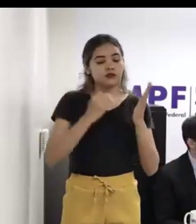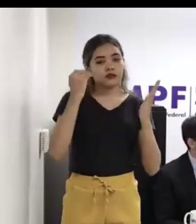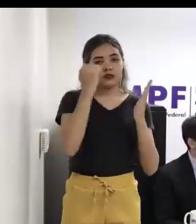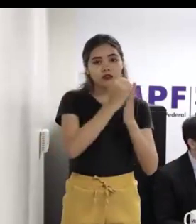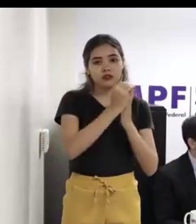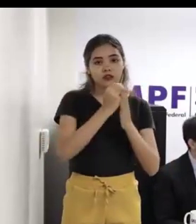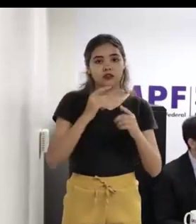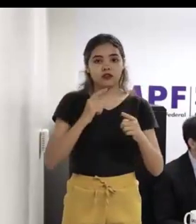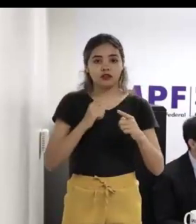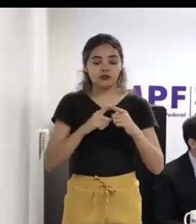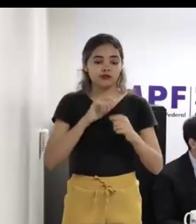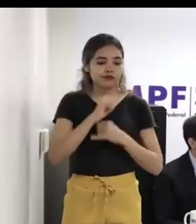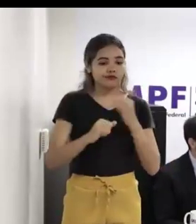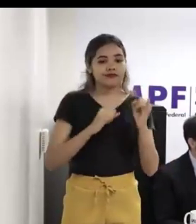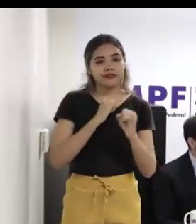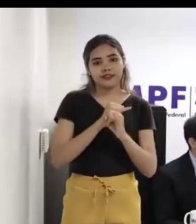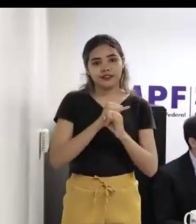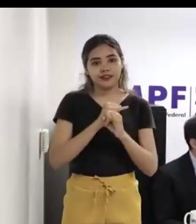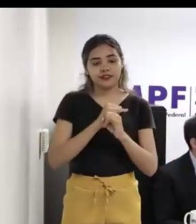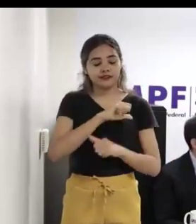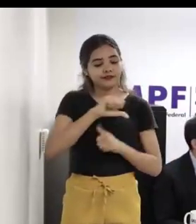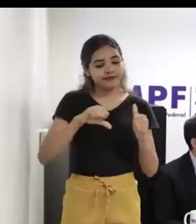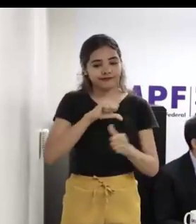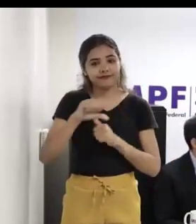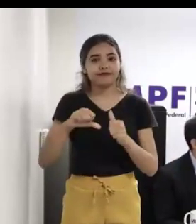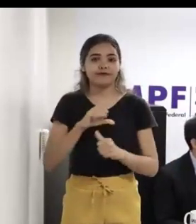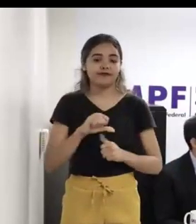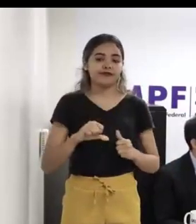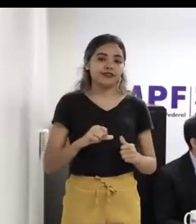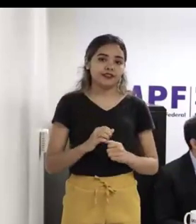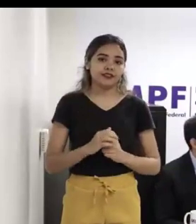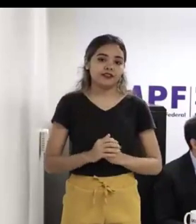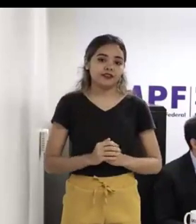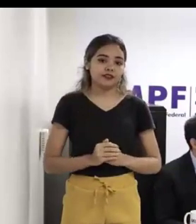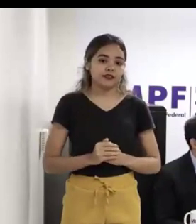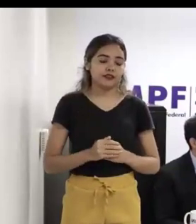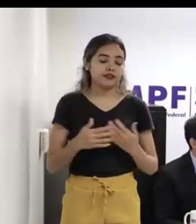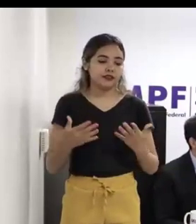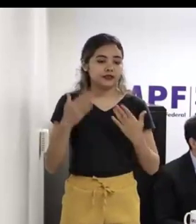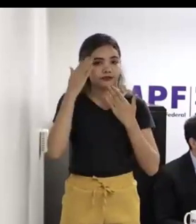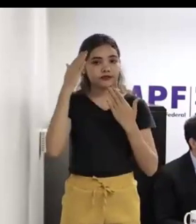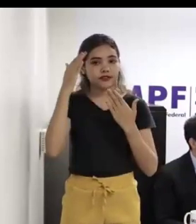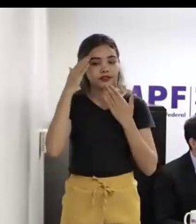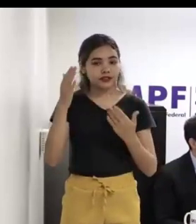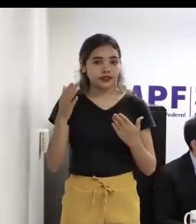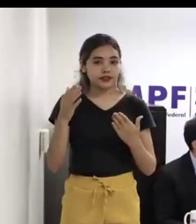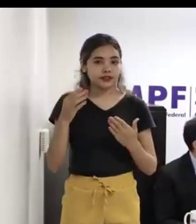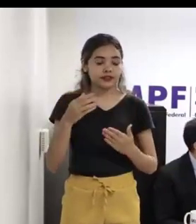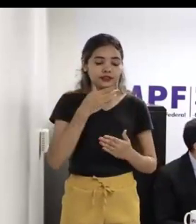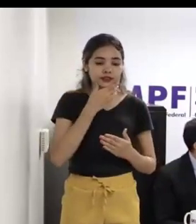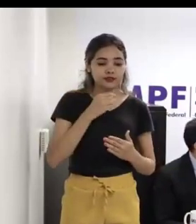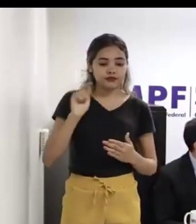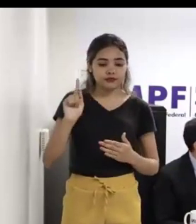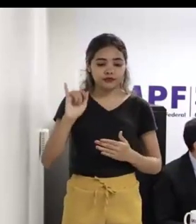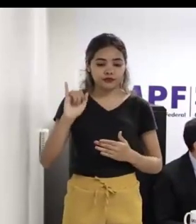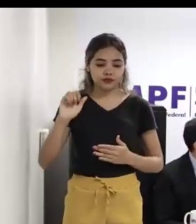Dr Gilberto pela sensibilidade e pelo senso de oportunidade de realização desse evento e Desejo a todos um um momento de